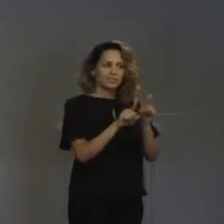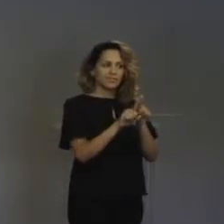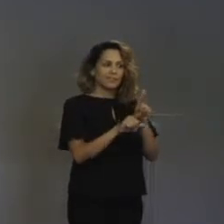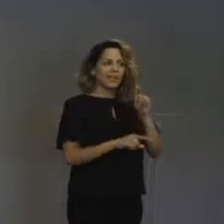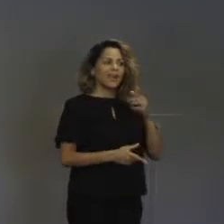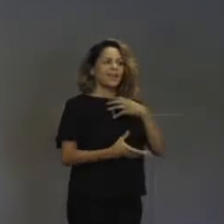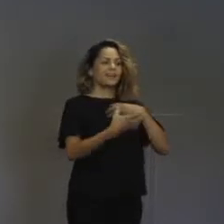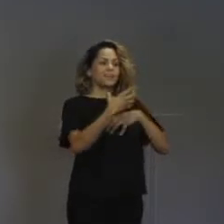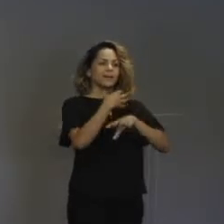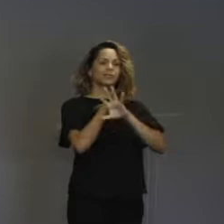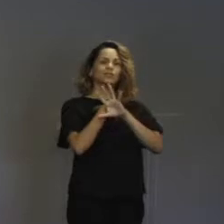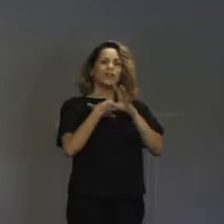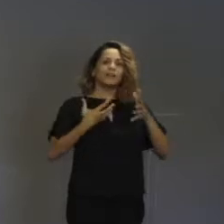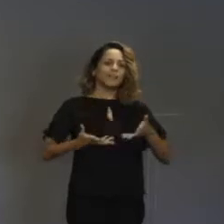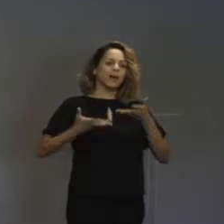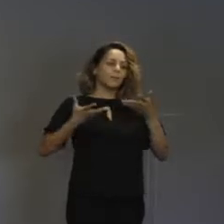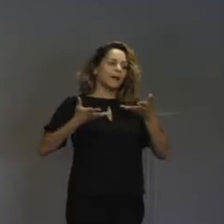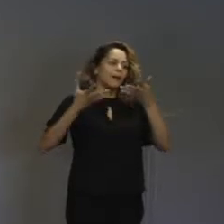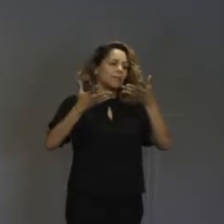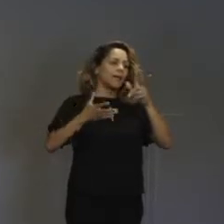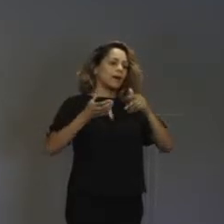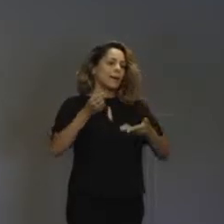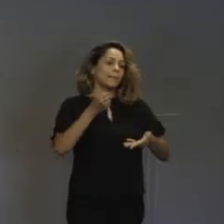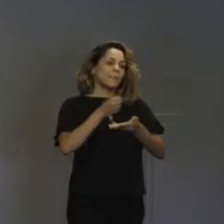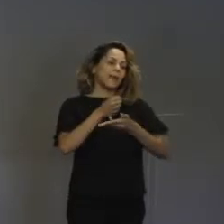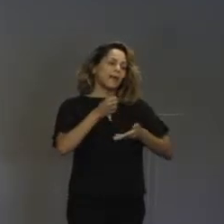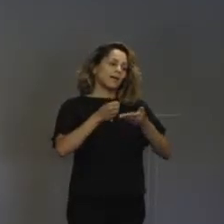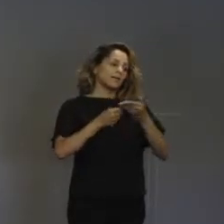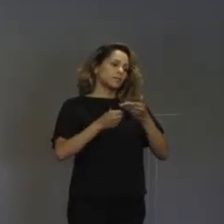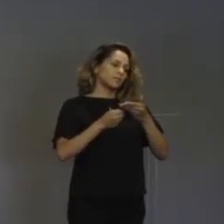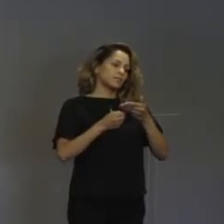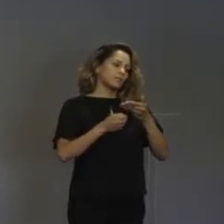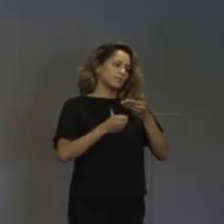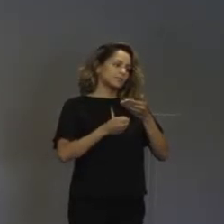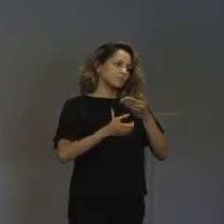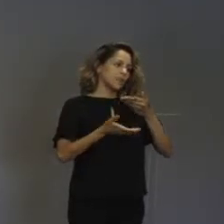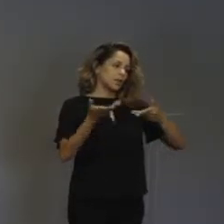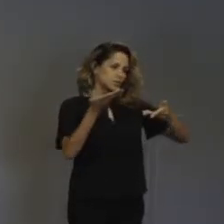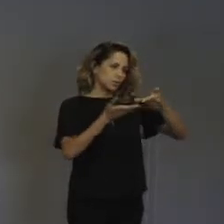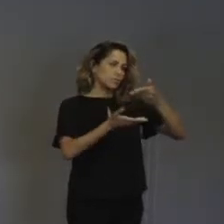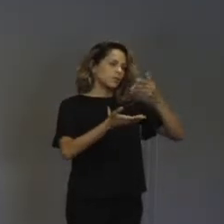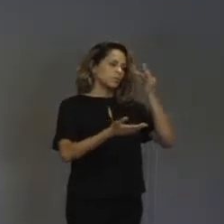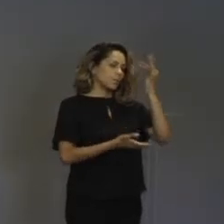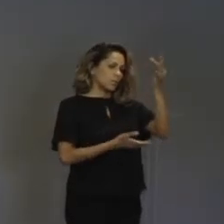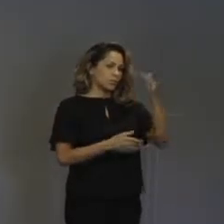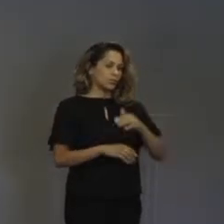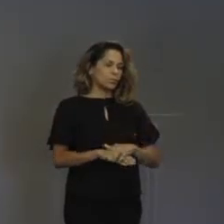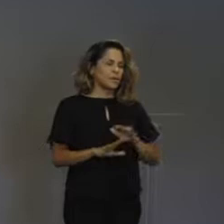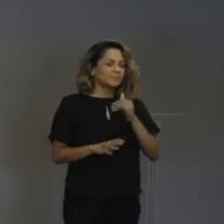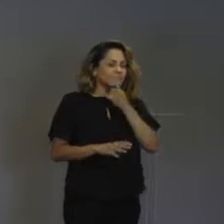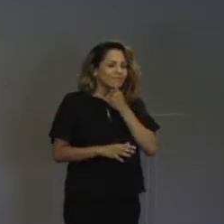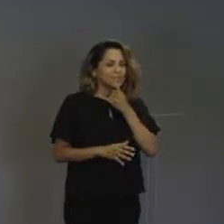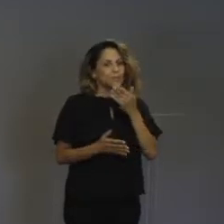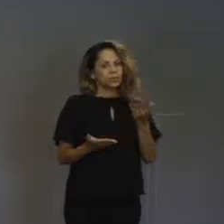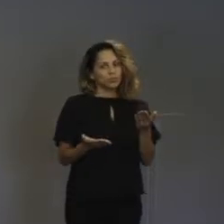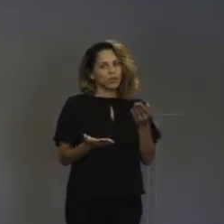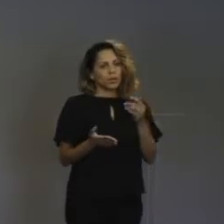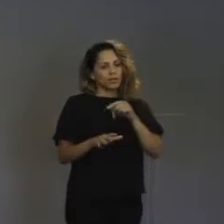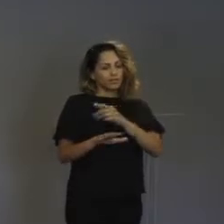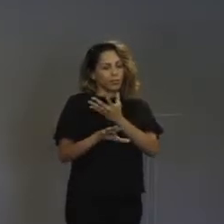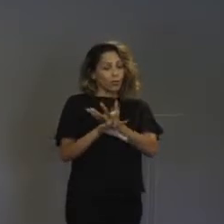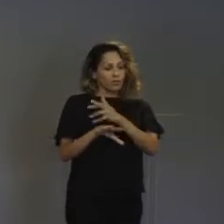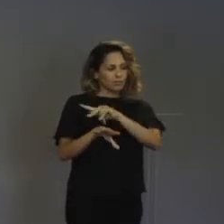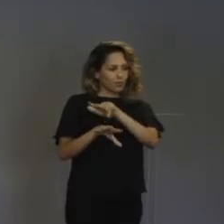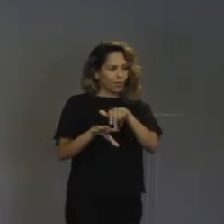a base das relações para o futuro. E, infelizmente, a gente talvez não tenha isso claro no currículo